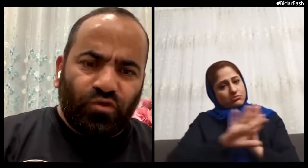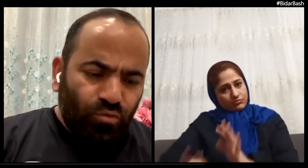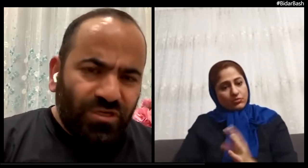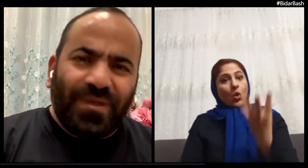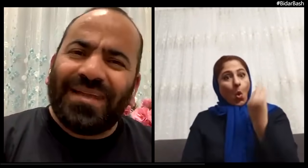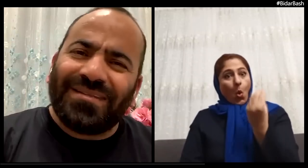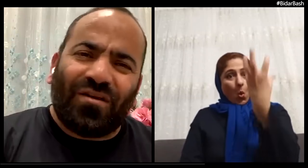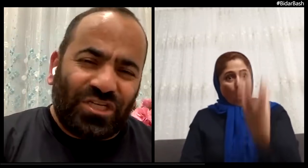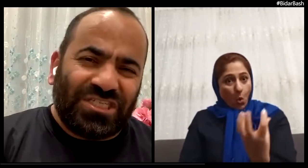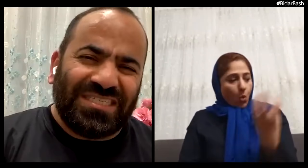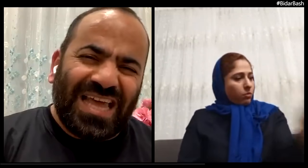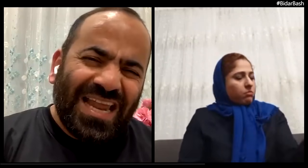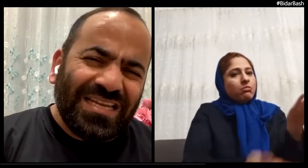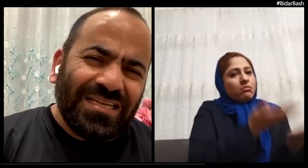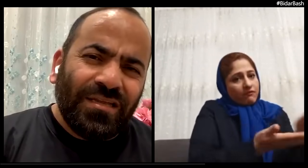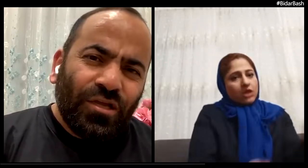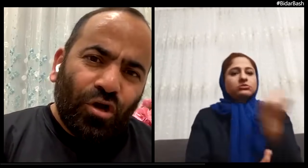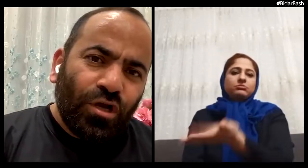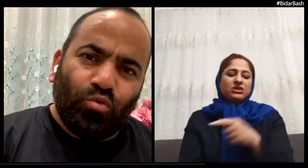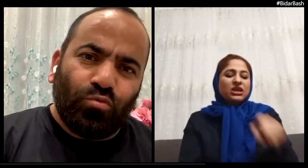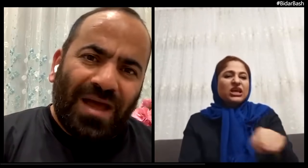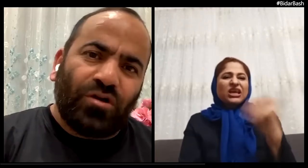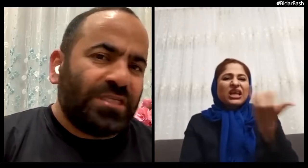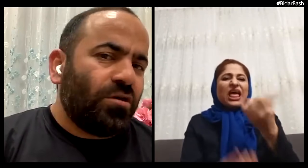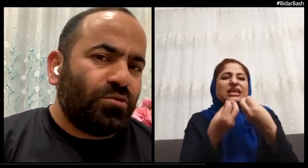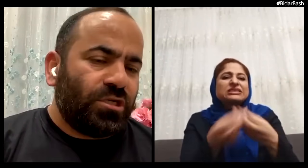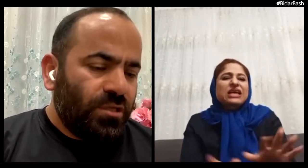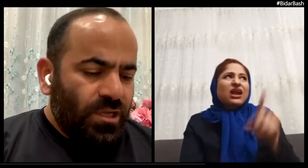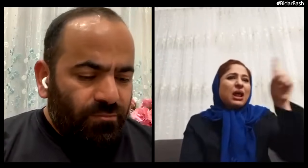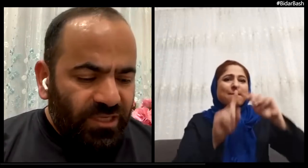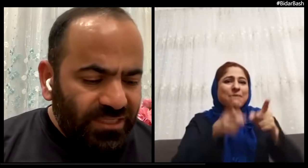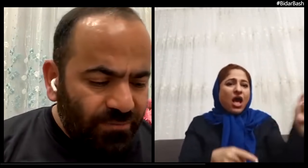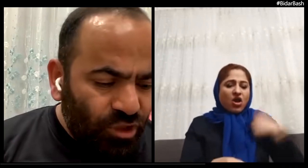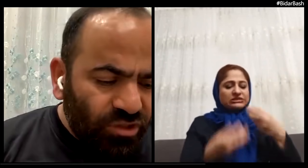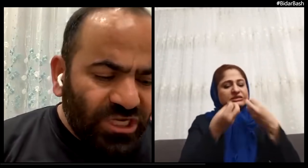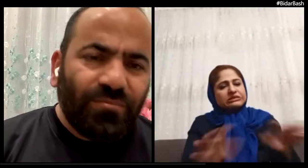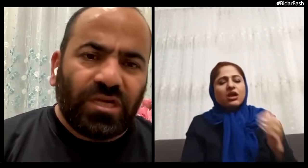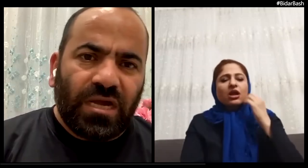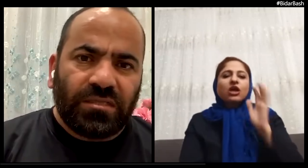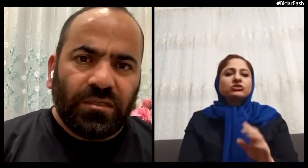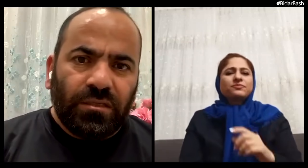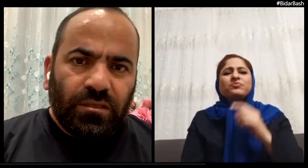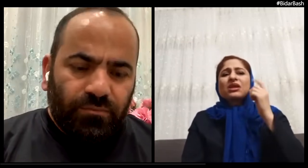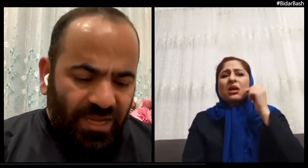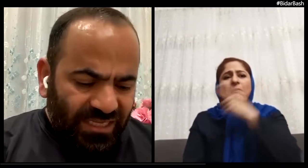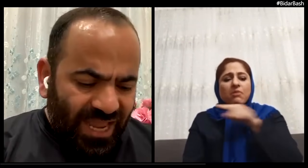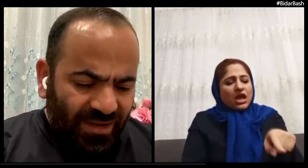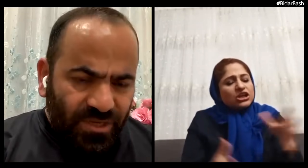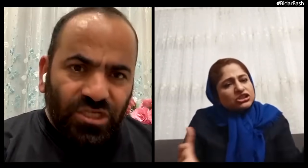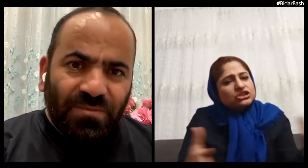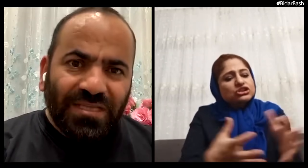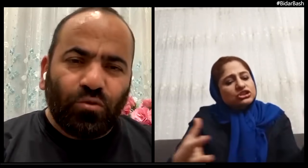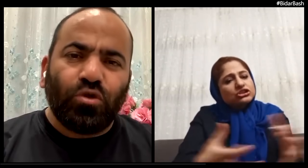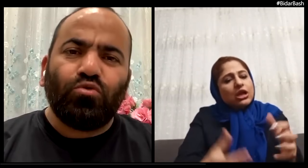کنه بفروشه، اون میشه پرت کارش، ضرر کار اون مغازه دار میشه. میگه دیدم اینا رو جمع کرد، بعد یه